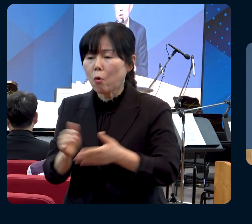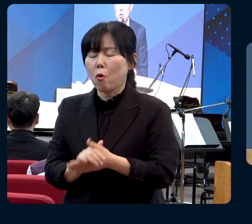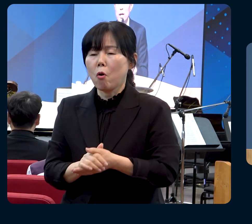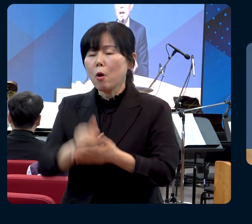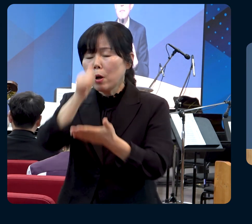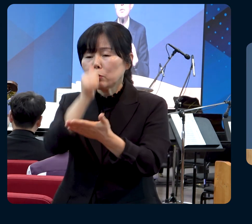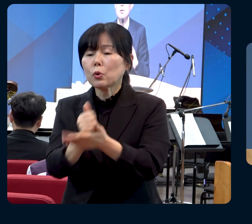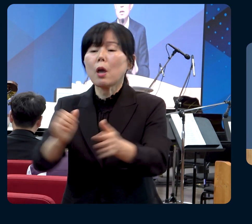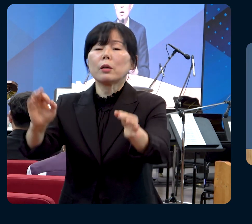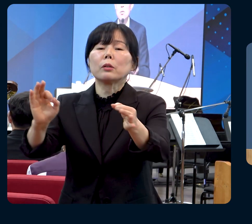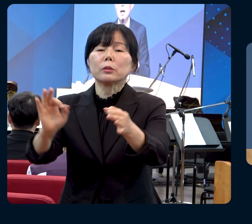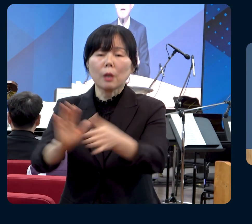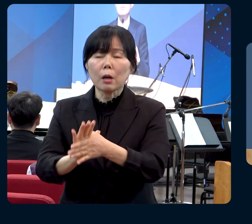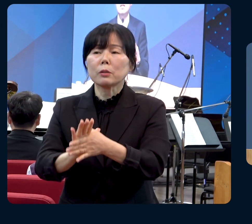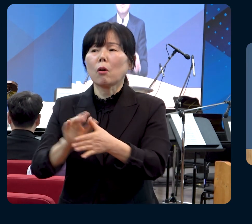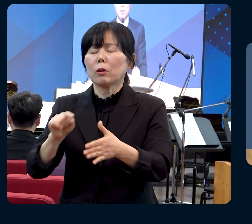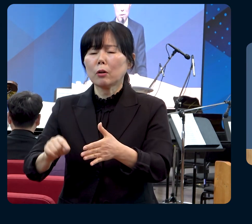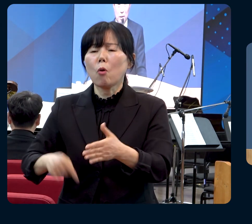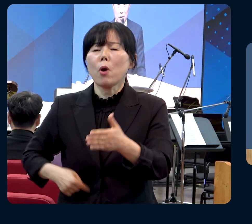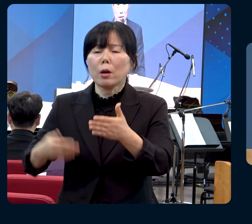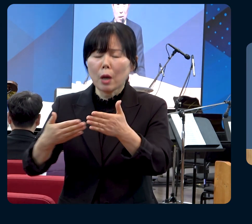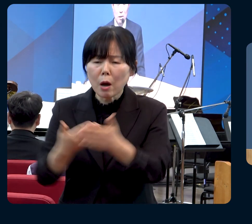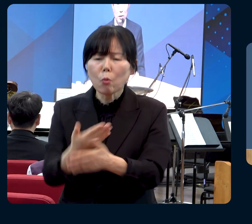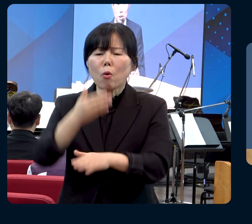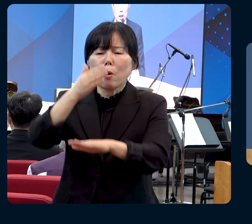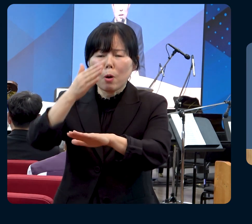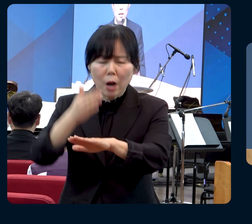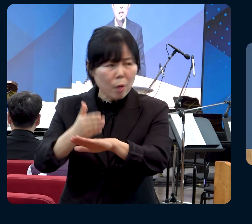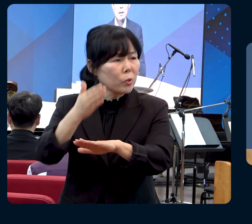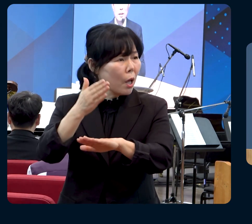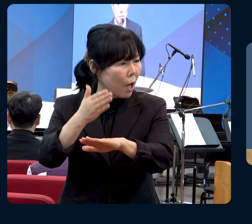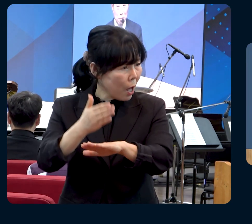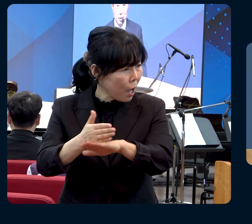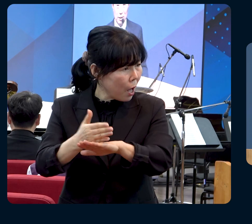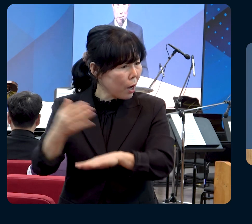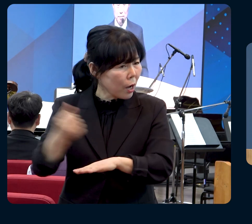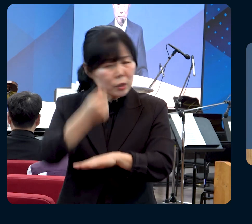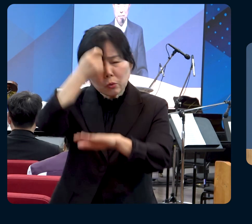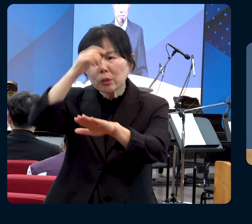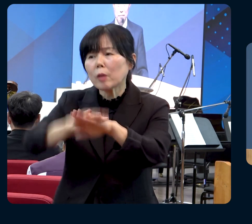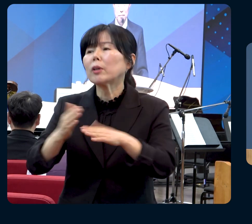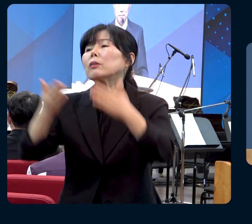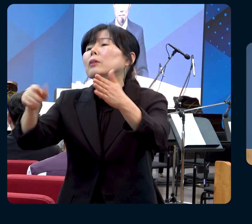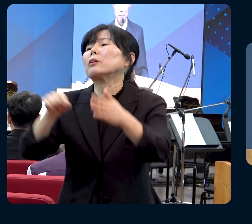구원의 은총에 감격하고 감사하면서 드리는 예배입니다.